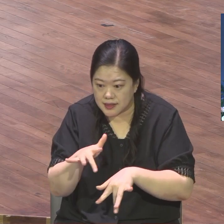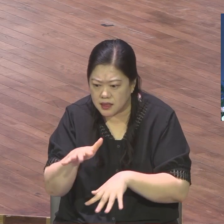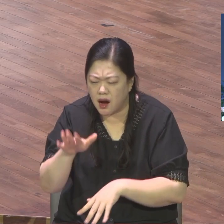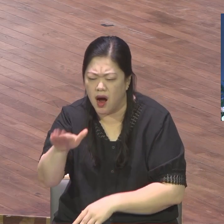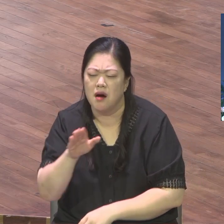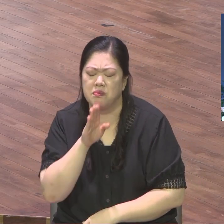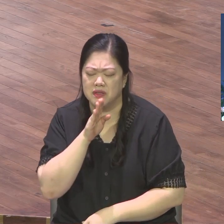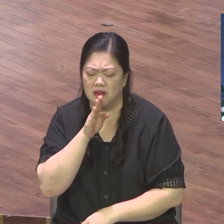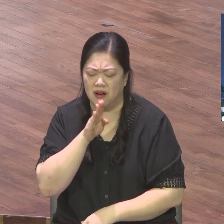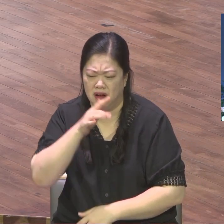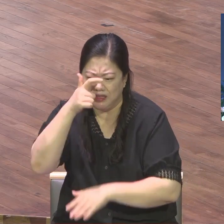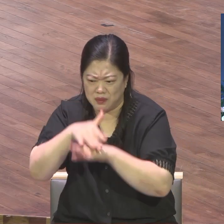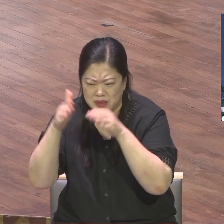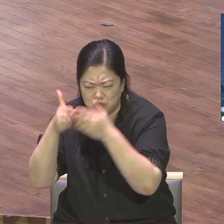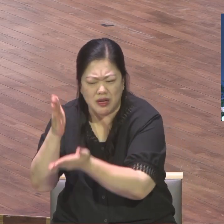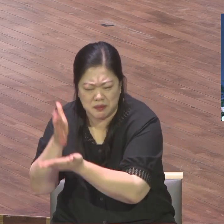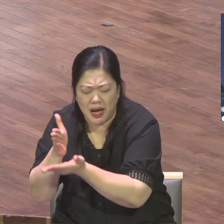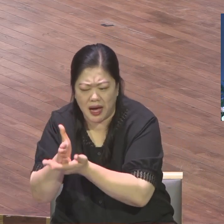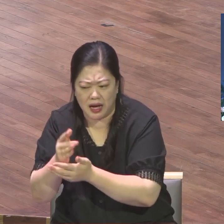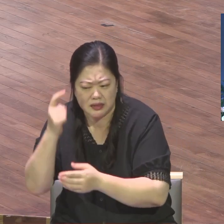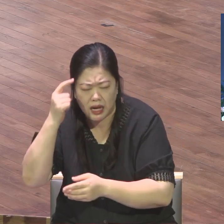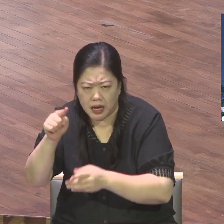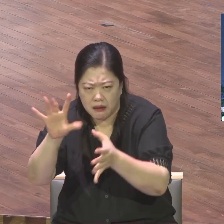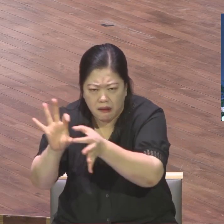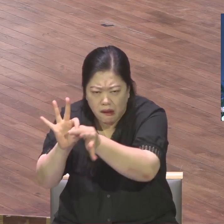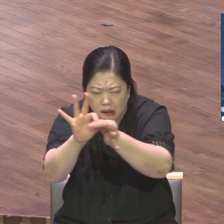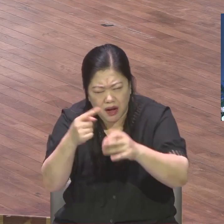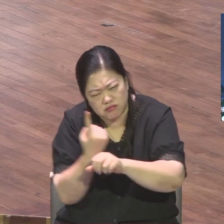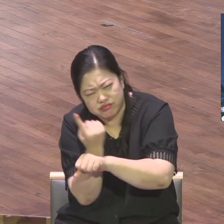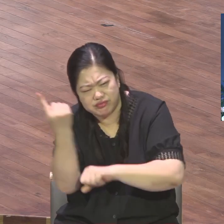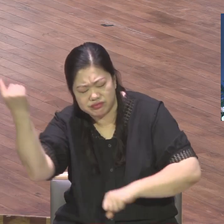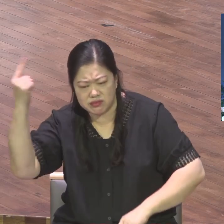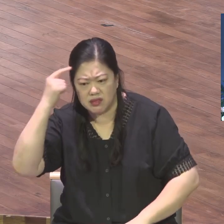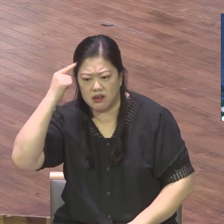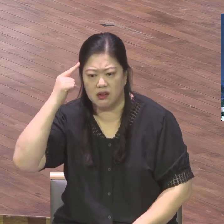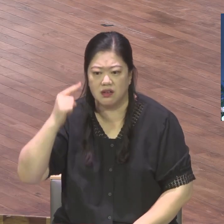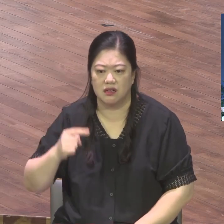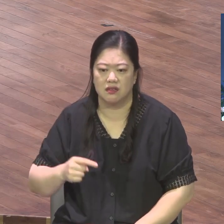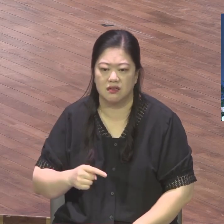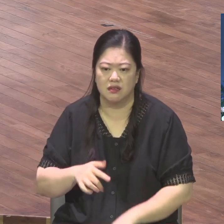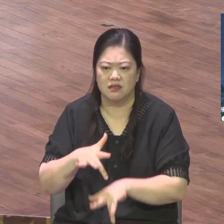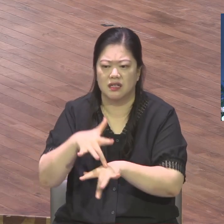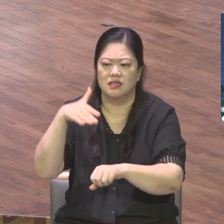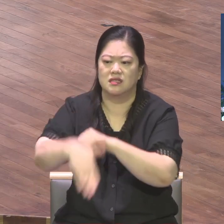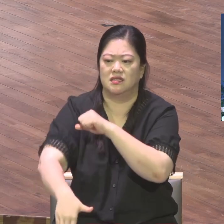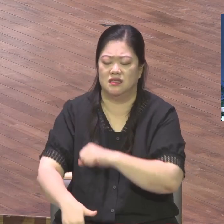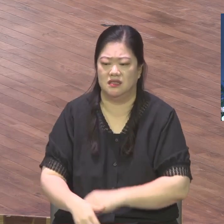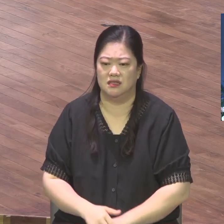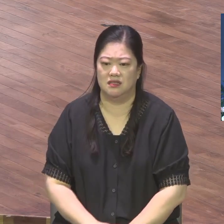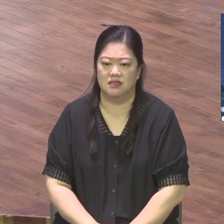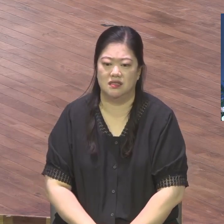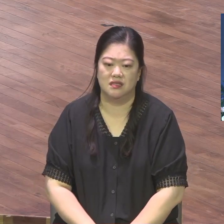있는 사람 시험 들게 은혜 못 받게 해버리면 힘 못 쓰니까 안 하니까 얼마나 좋아요.